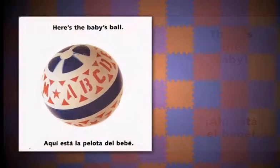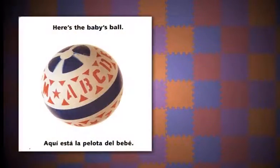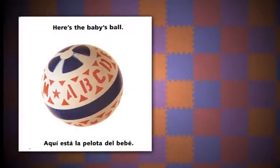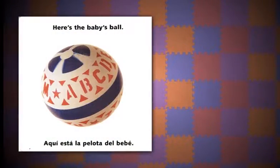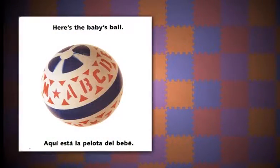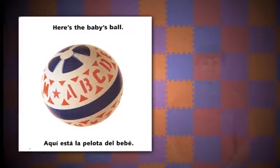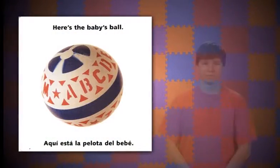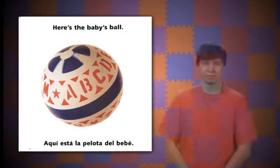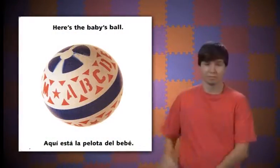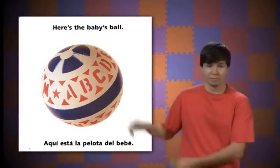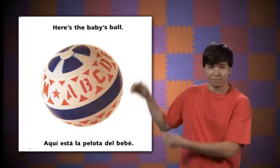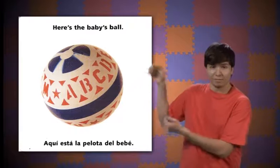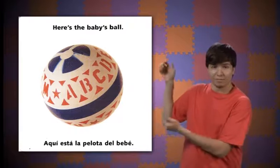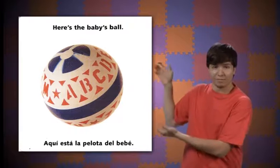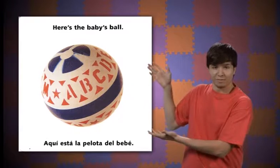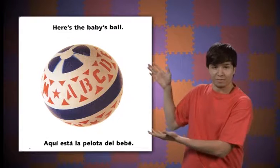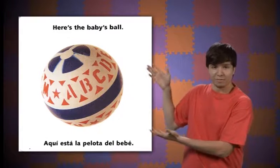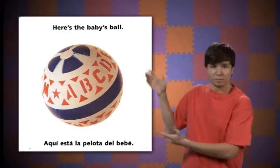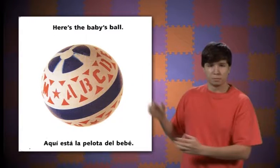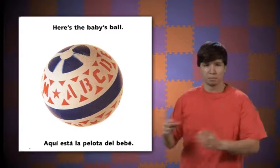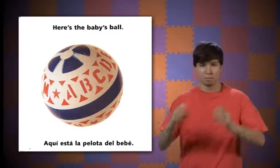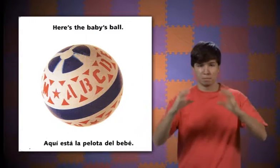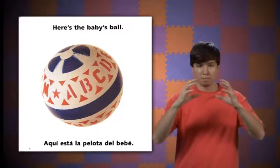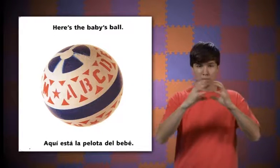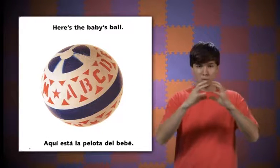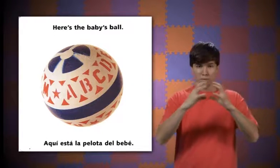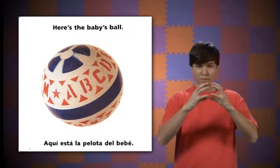Aquí está la pelota del bebé.